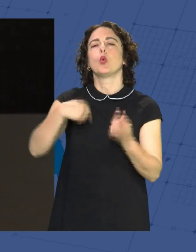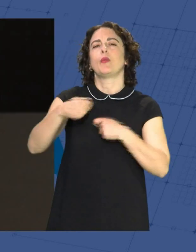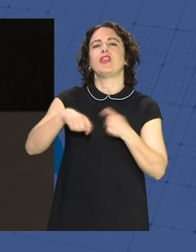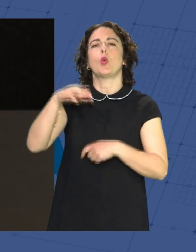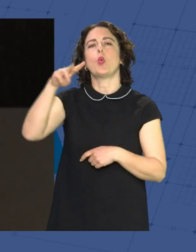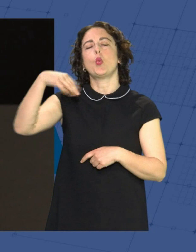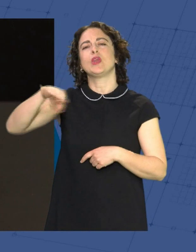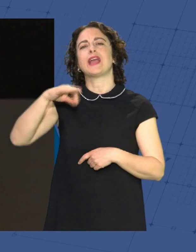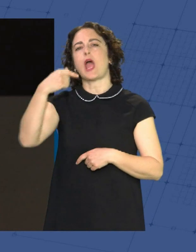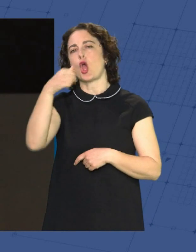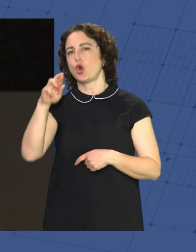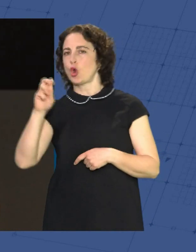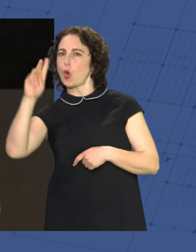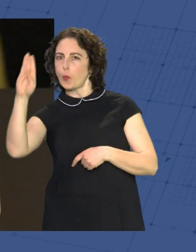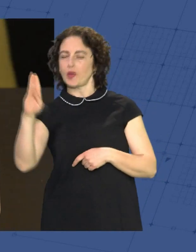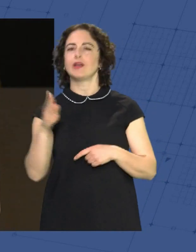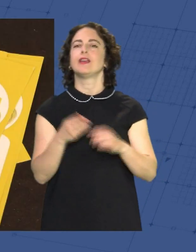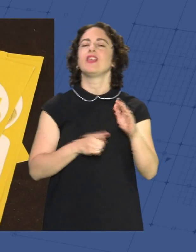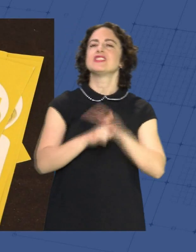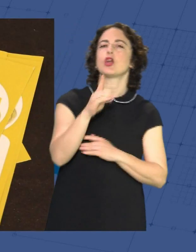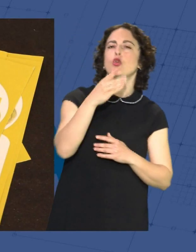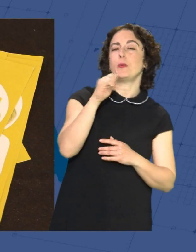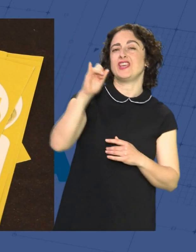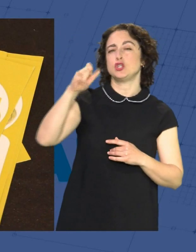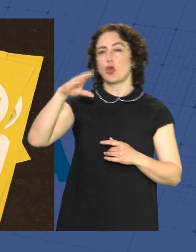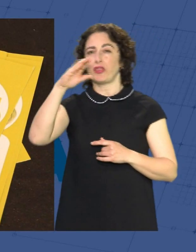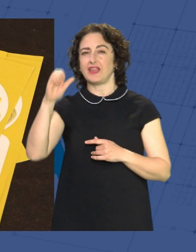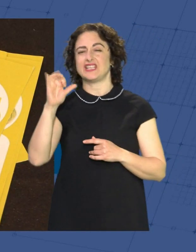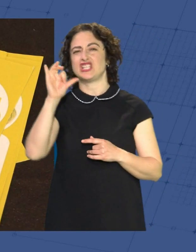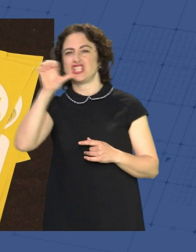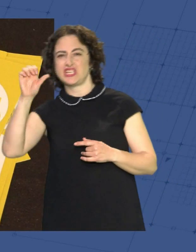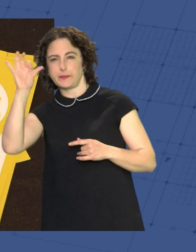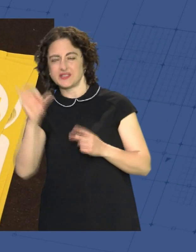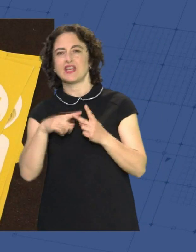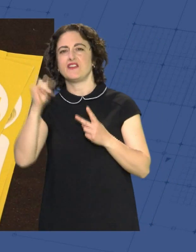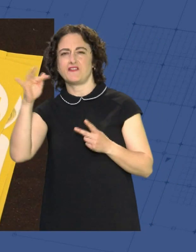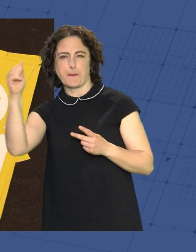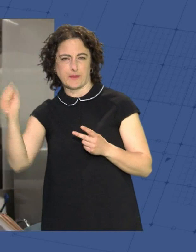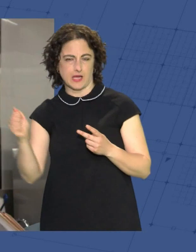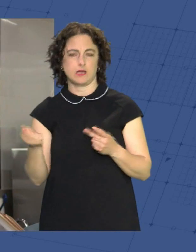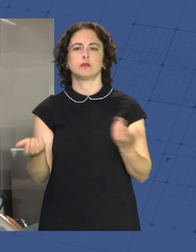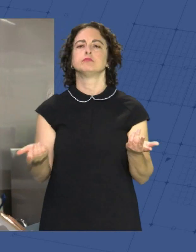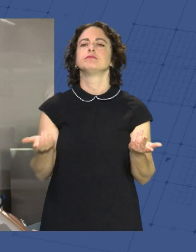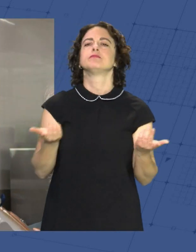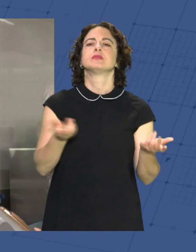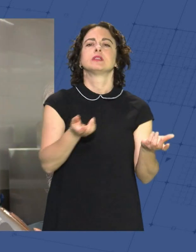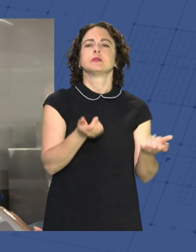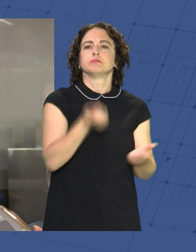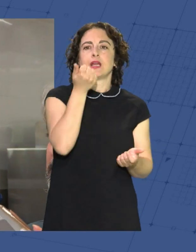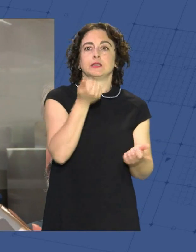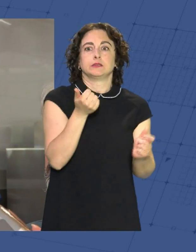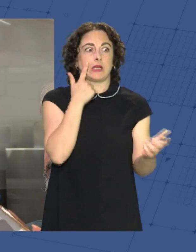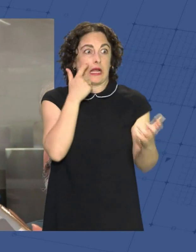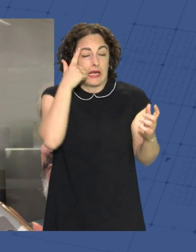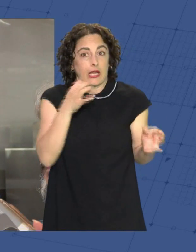y ha sido desarrollada por Billonsit e IFAPA. El consumidor lo está aceptando, especialmente las cadenas, creen